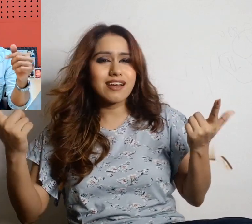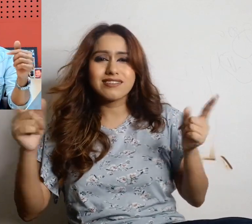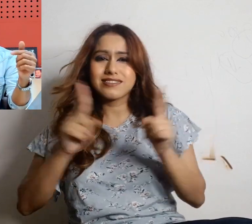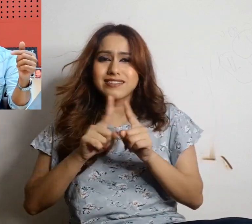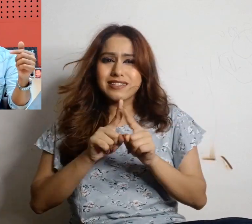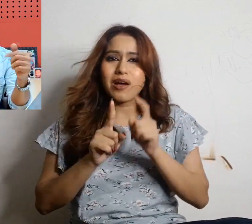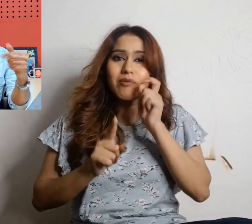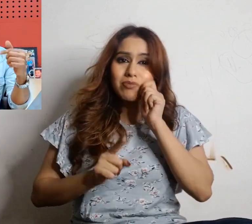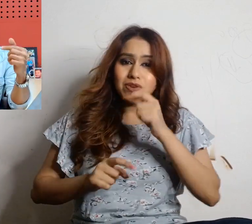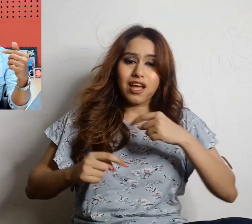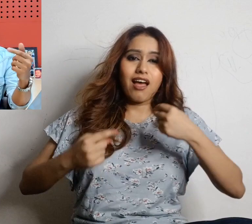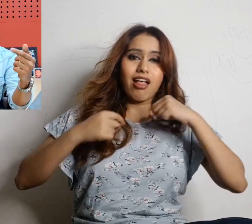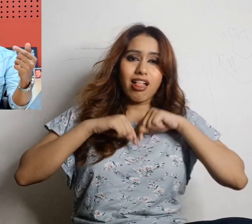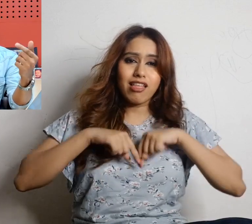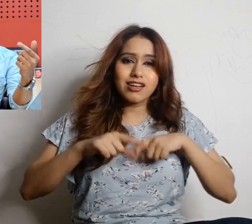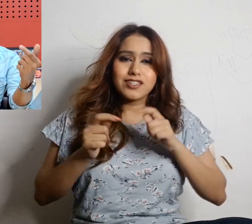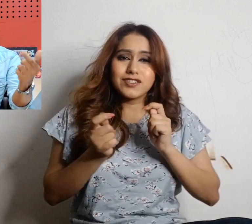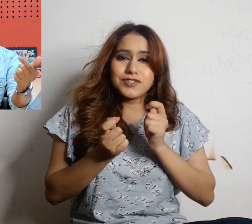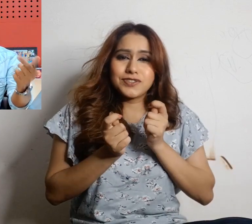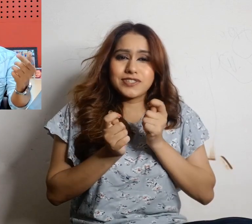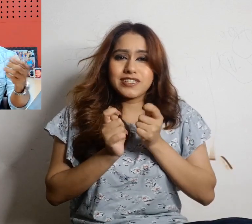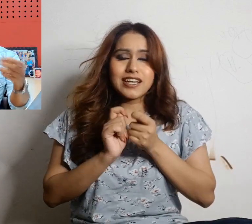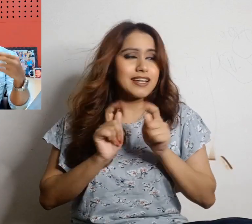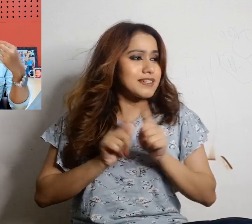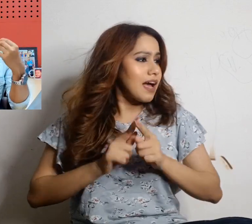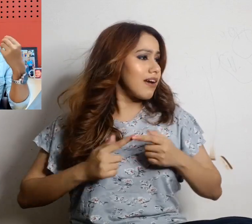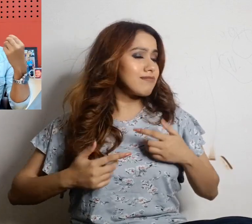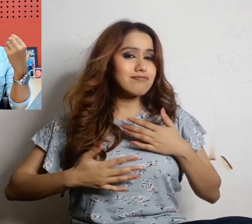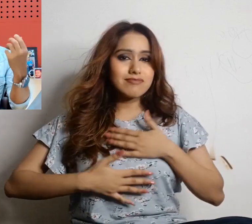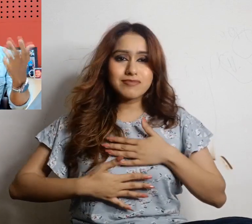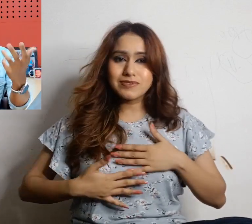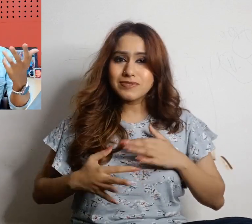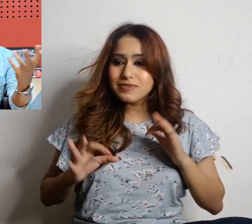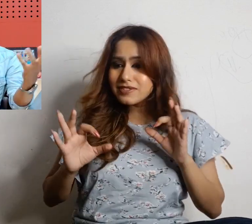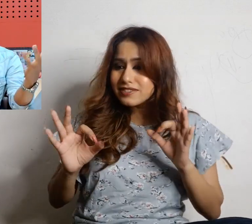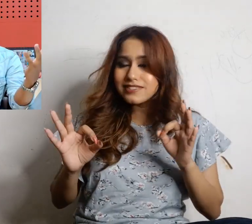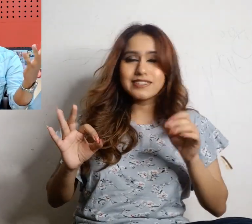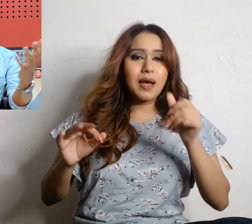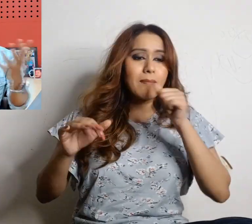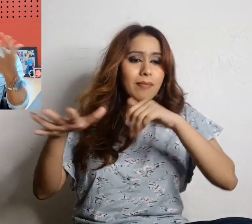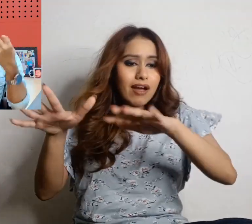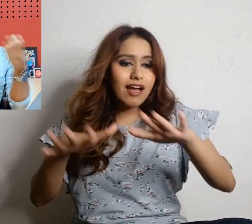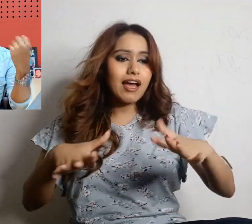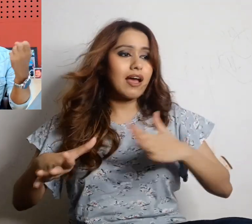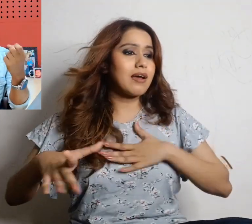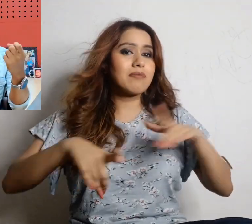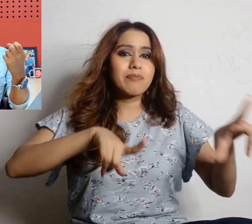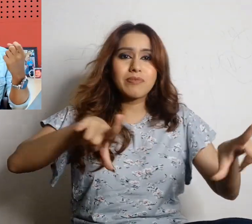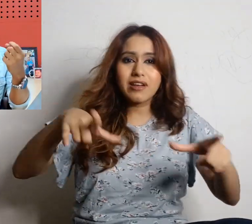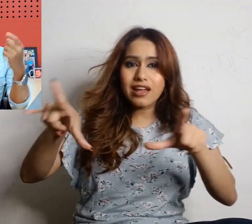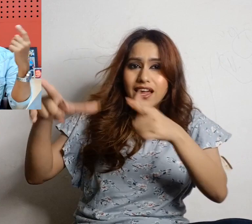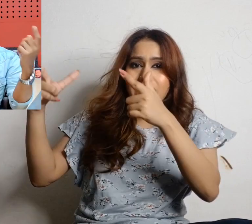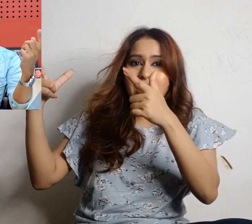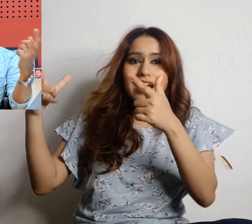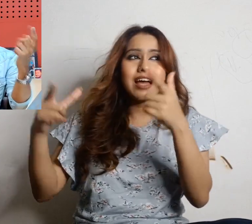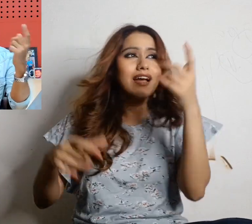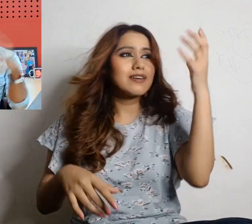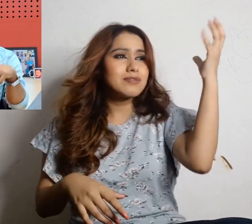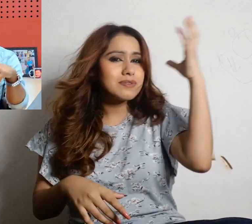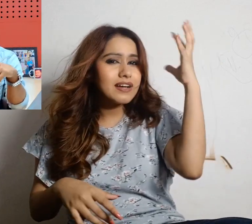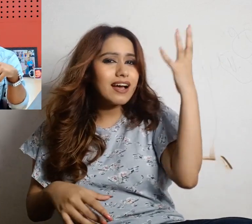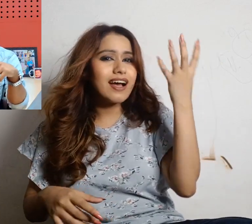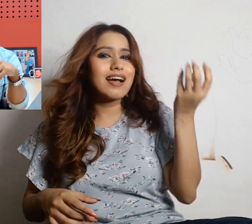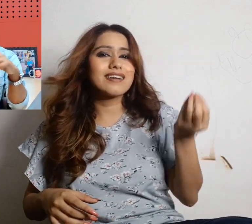तो मौसम बदल रहे थे और ये लड़का भी धीरे धीरे अंदर से बदल रहा था। इसको हर उस चीज में मजा आ रहा था जो इस प्रकृति में थी। सनसेट